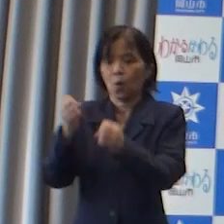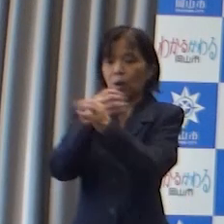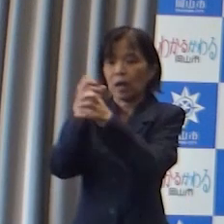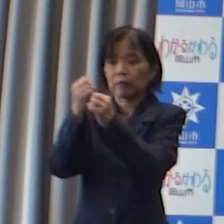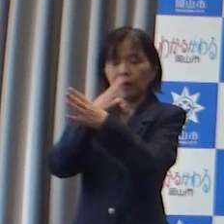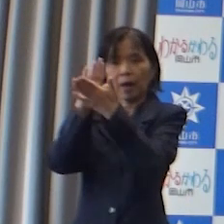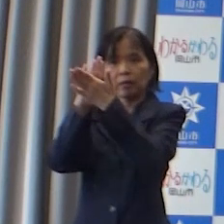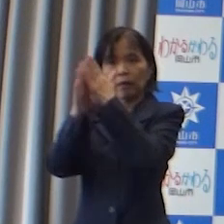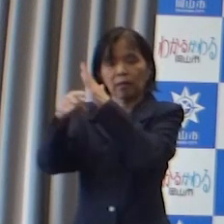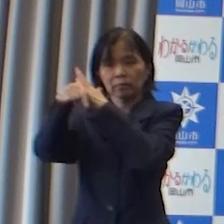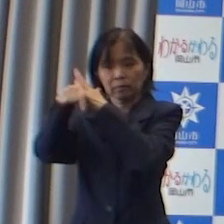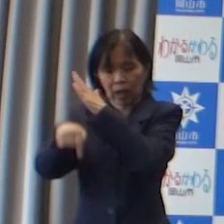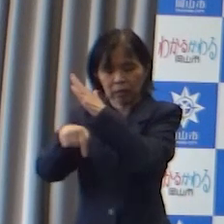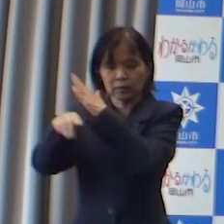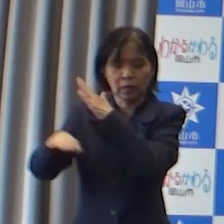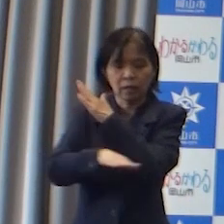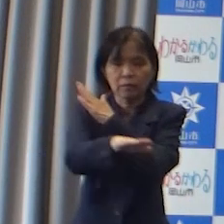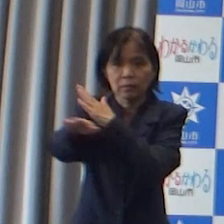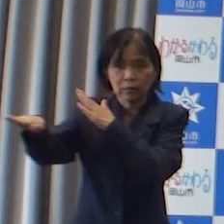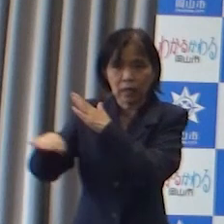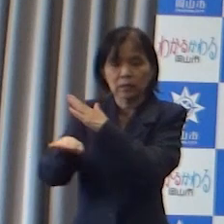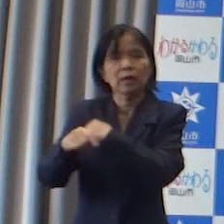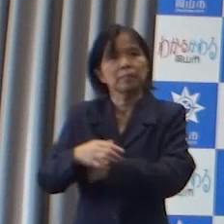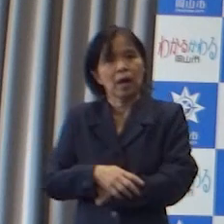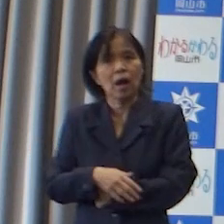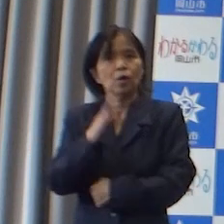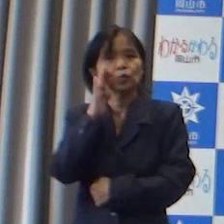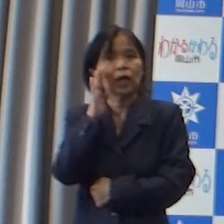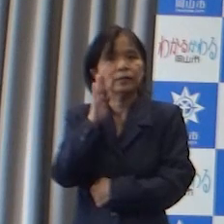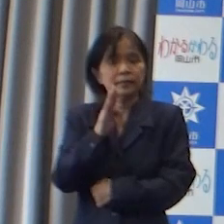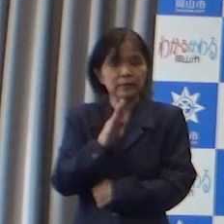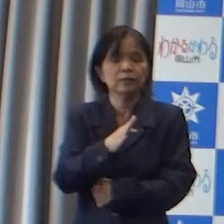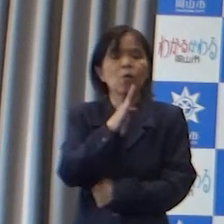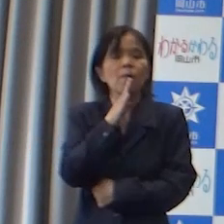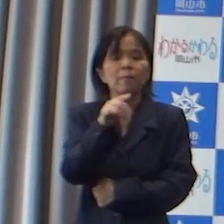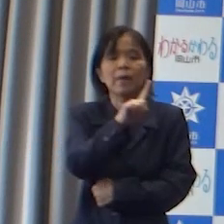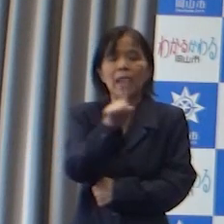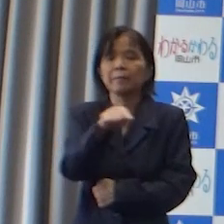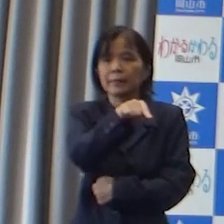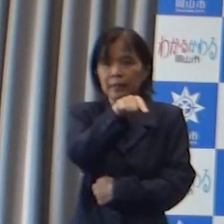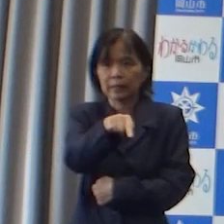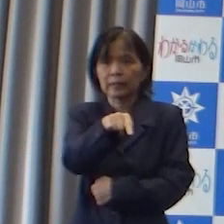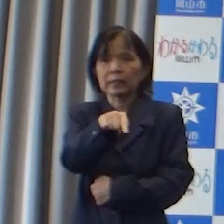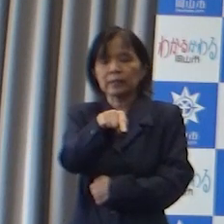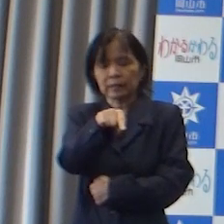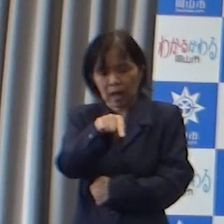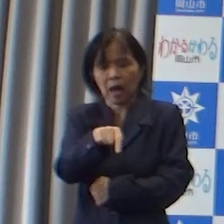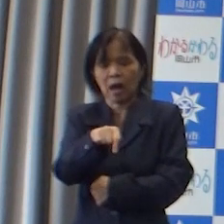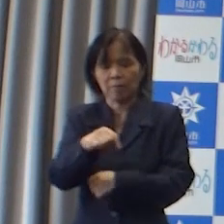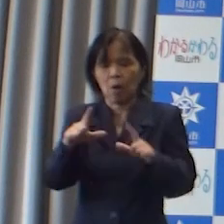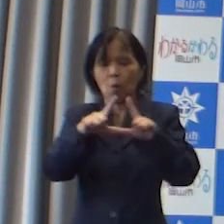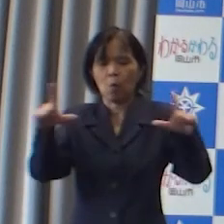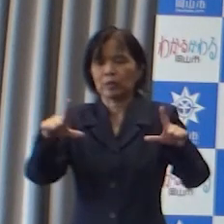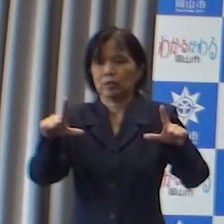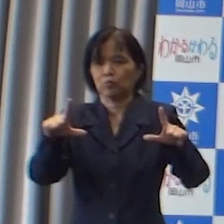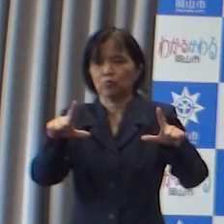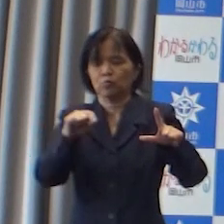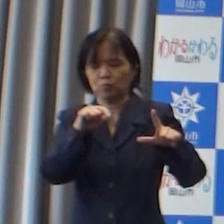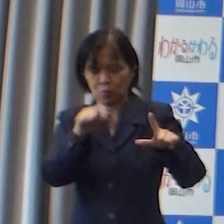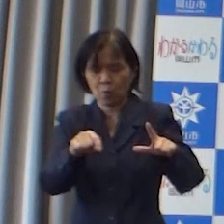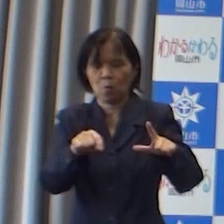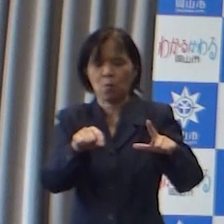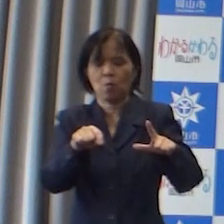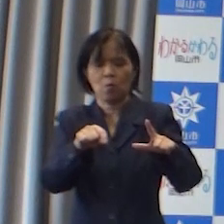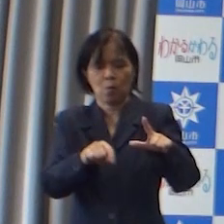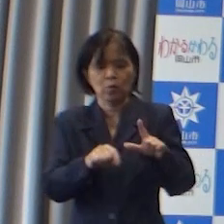岡山県内といいますか、全体としては倉敷の真備の話が大きく取り上げられておりますけれども